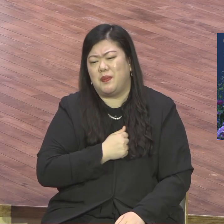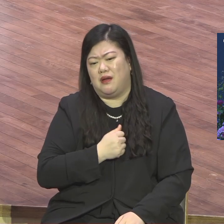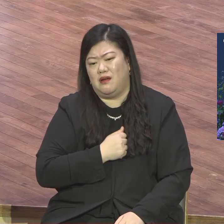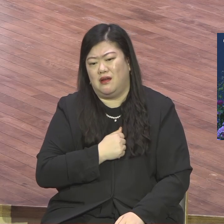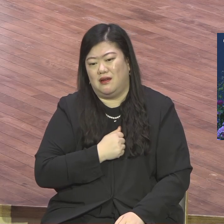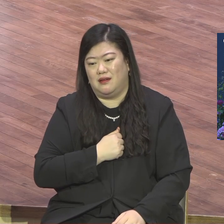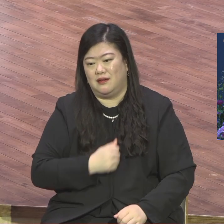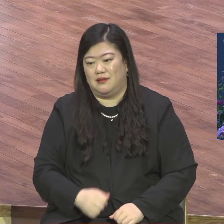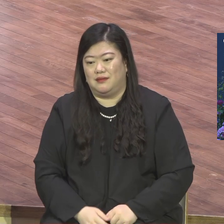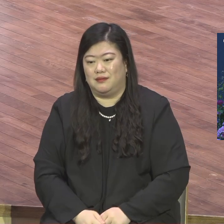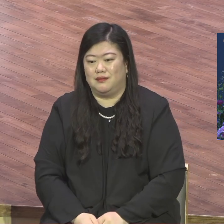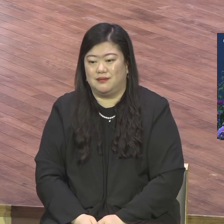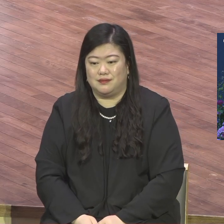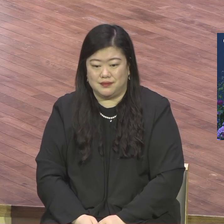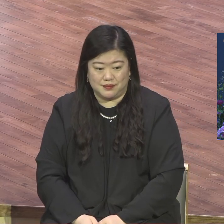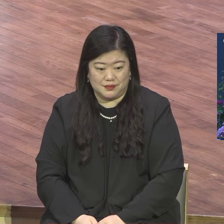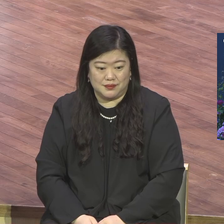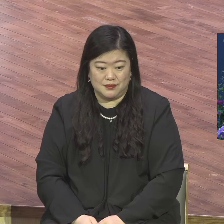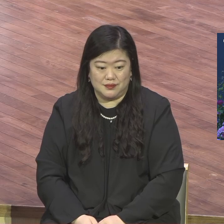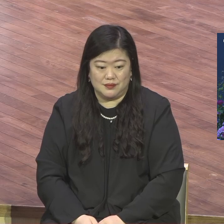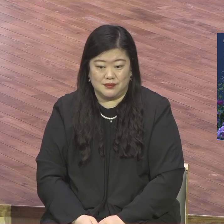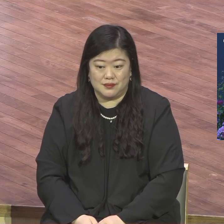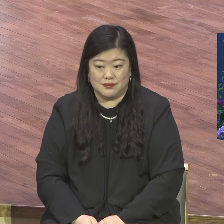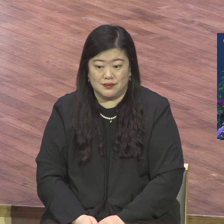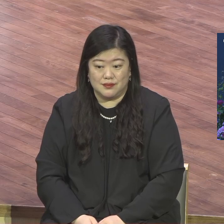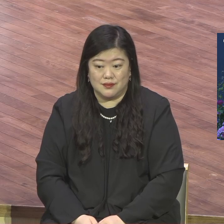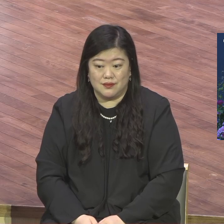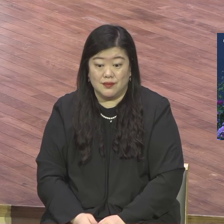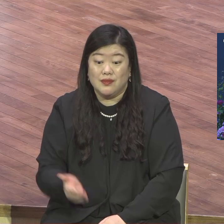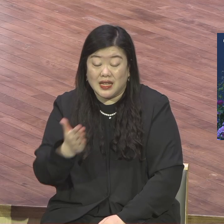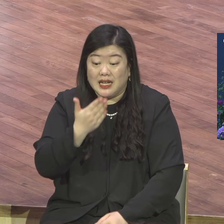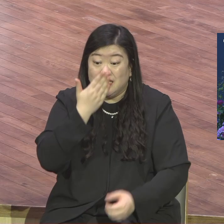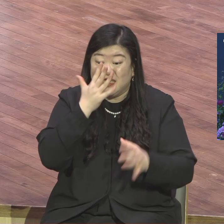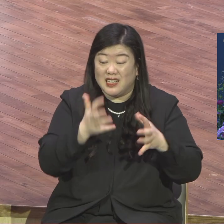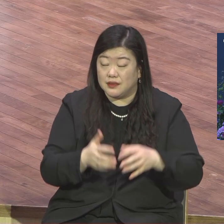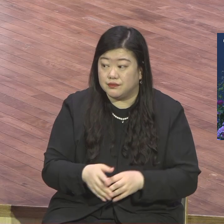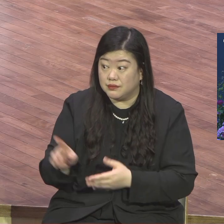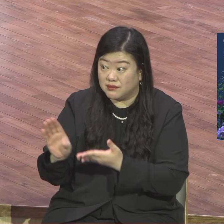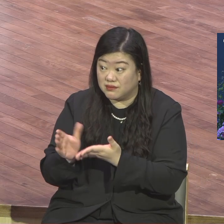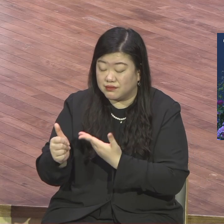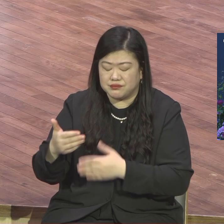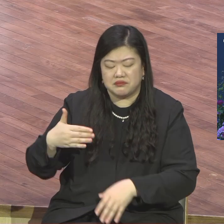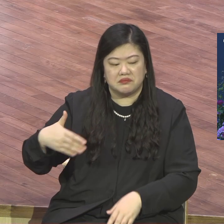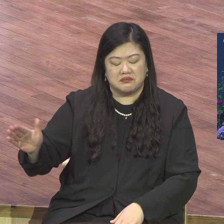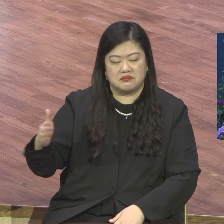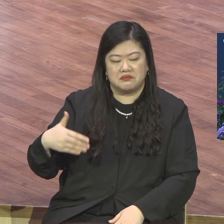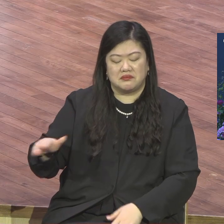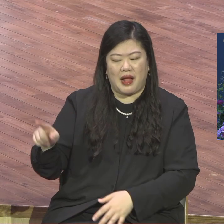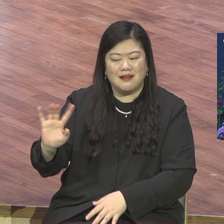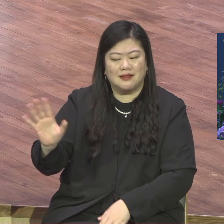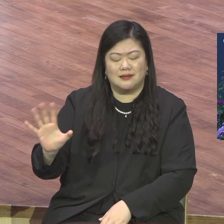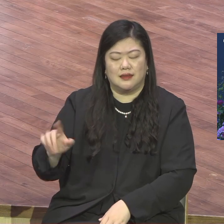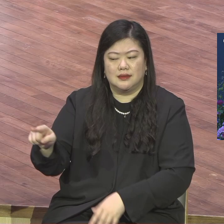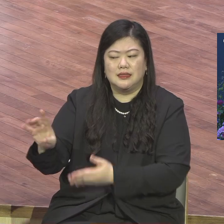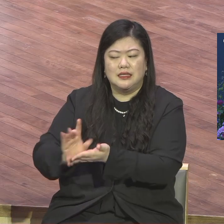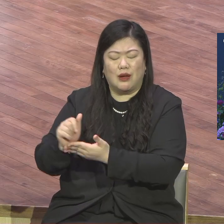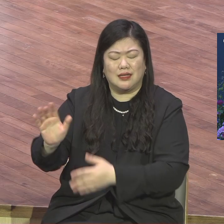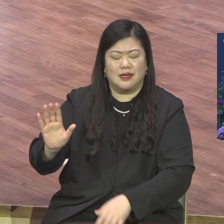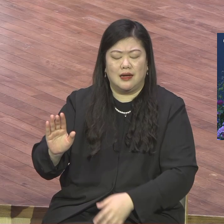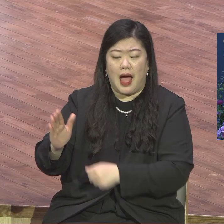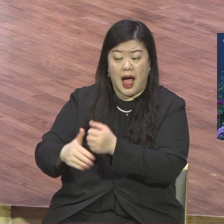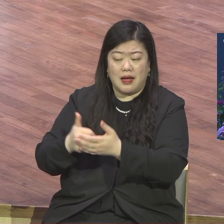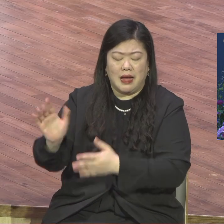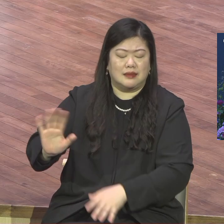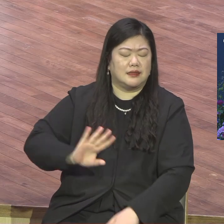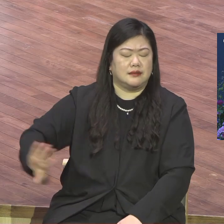그런데 이들은 이런 축복들이 얼마나 큰 축복이고 놀라운지 깨닫지를 못하고 어떻게 해요?